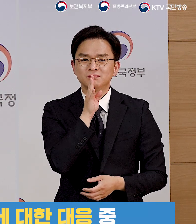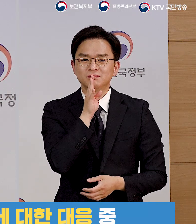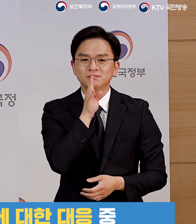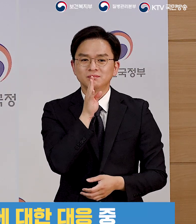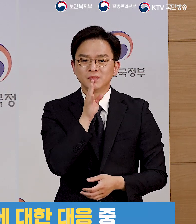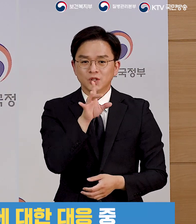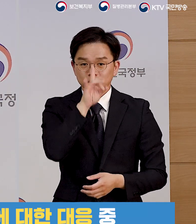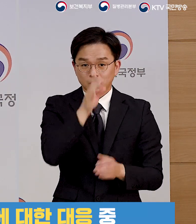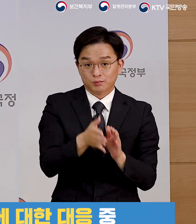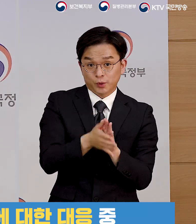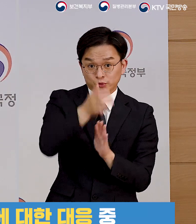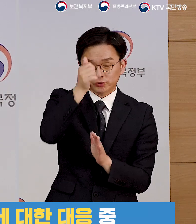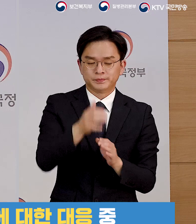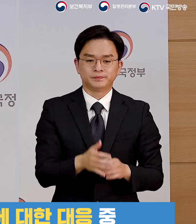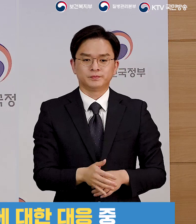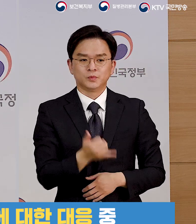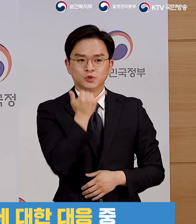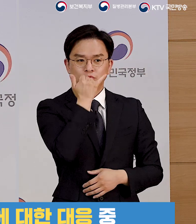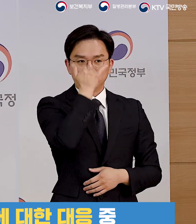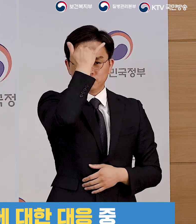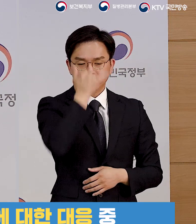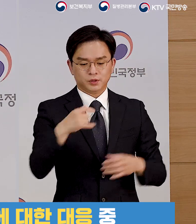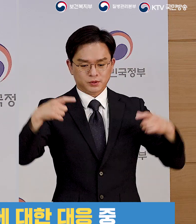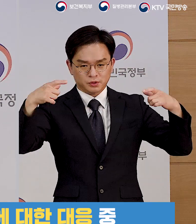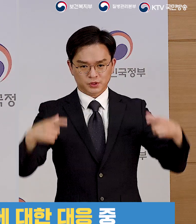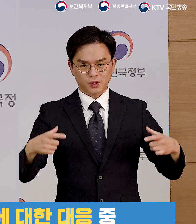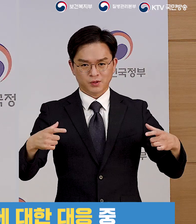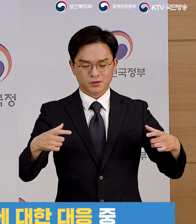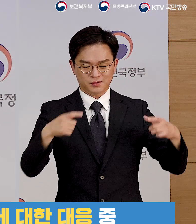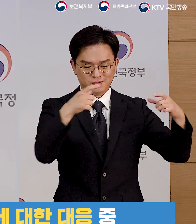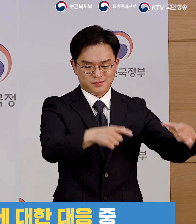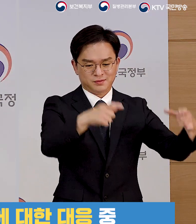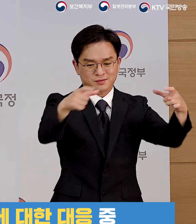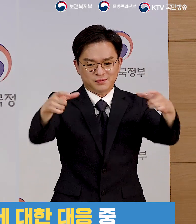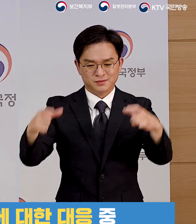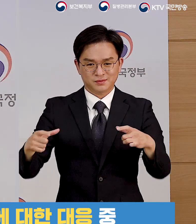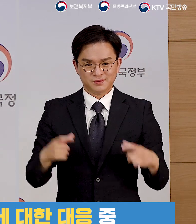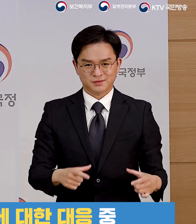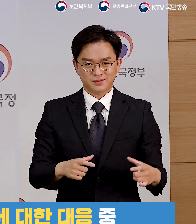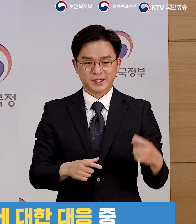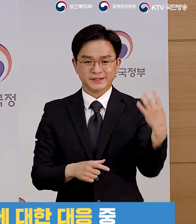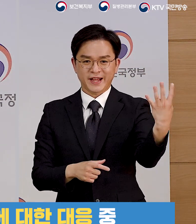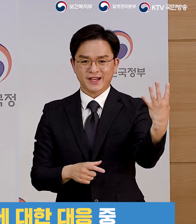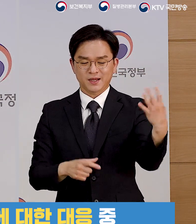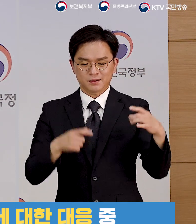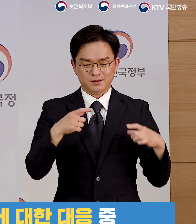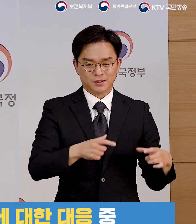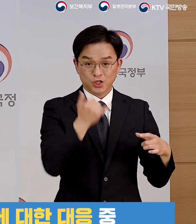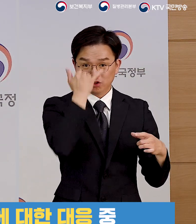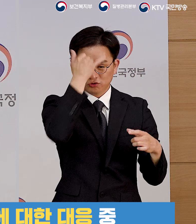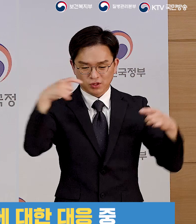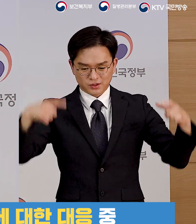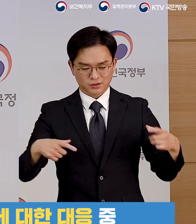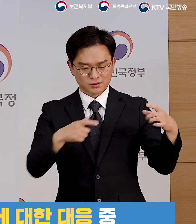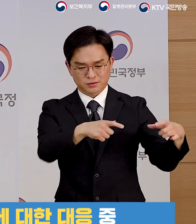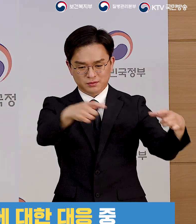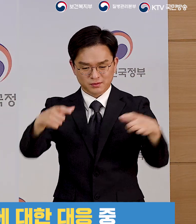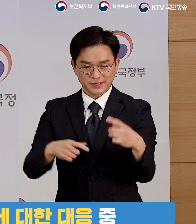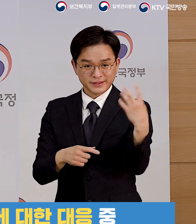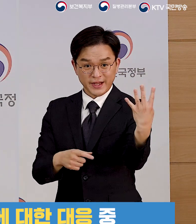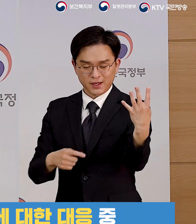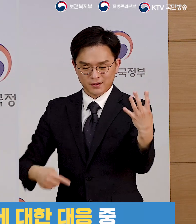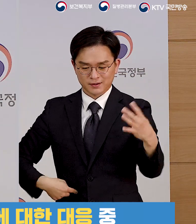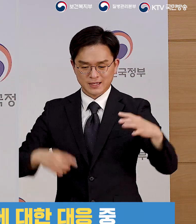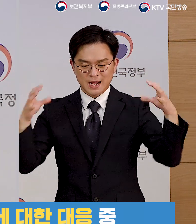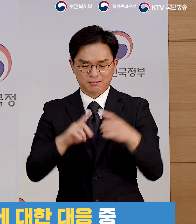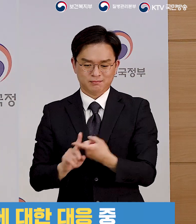측면들이 있어서 저희들이 이 충청권 4개 지자체와 같이 해서 충청권 공동 병상에 대한